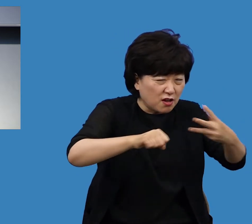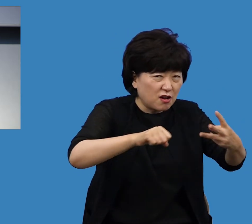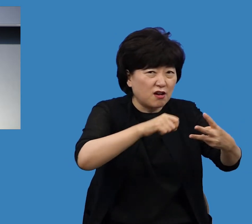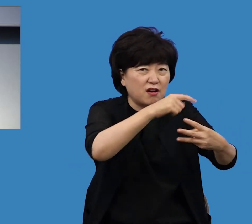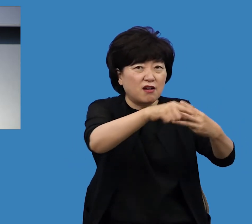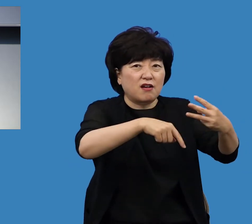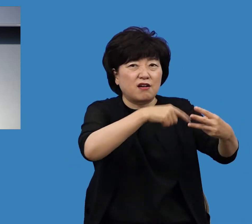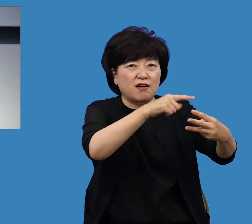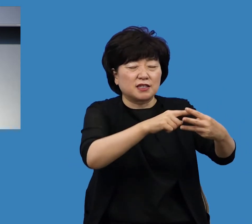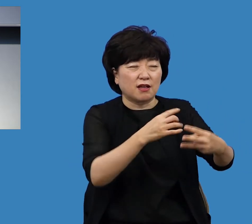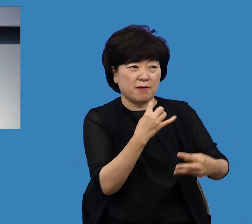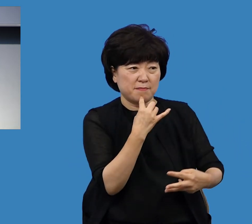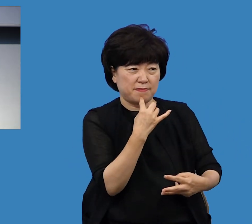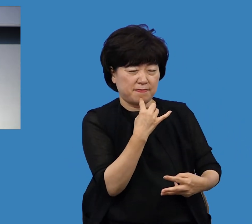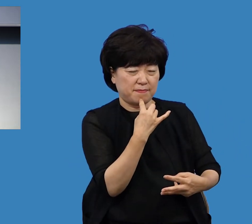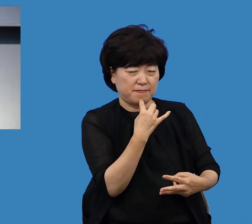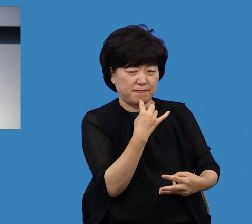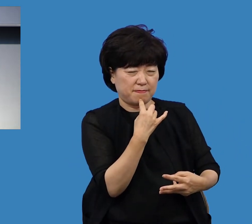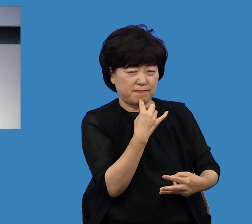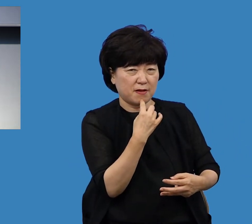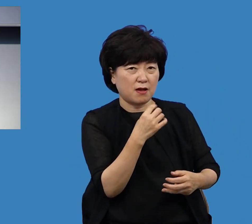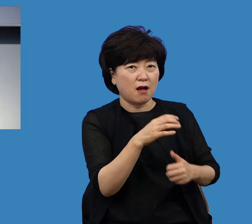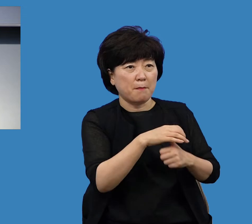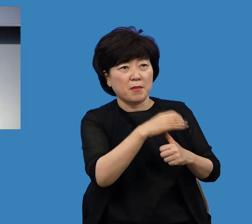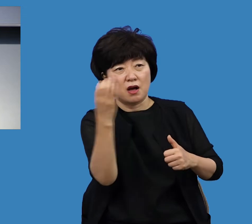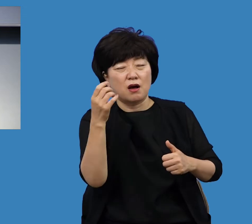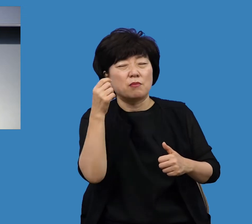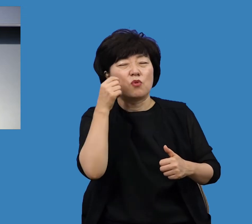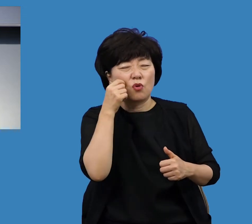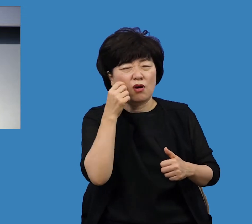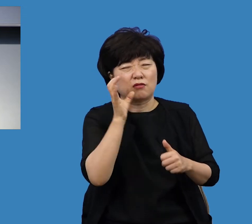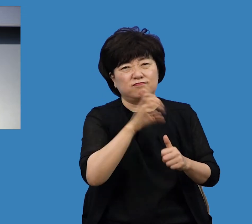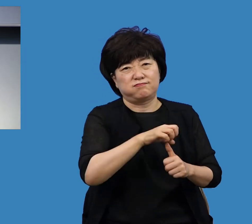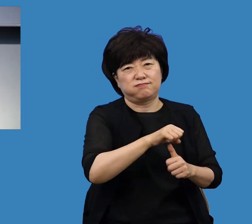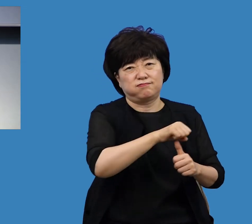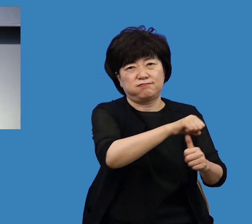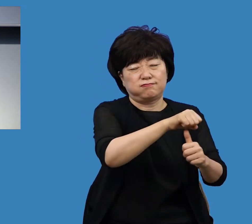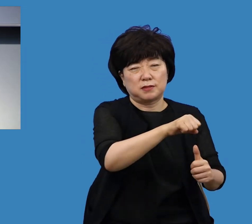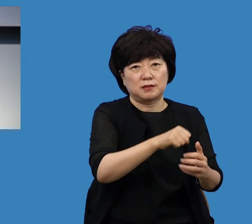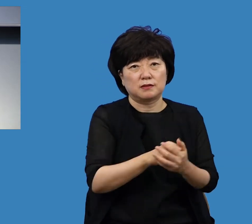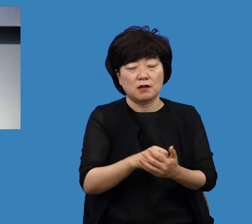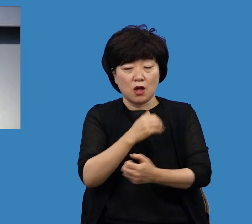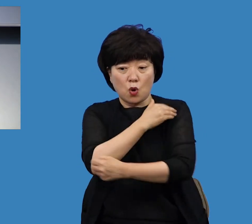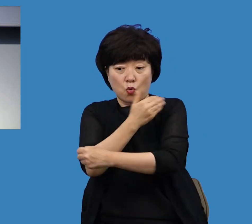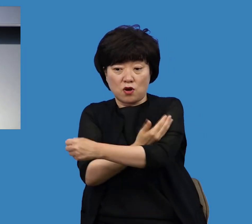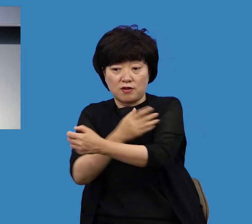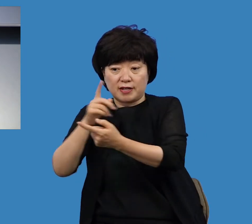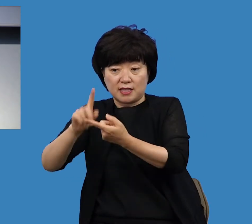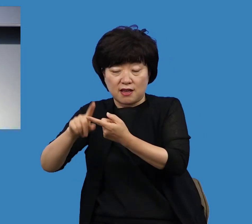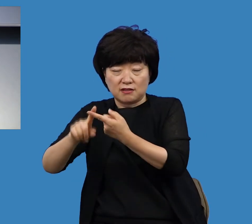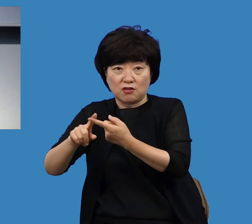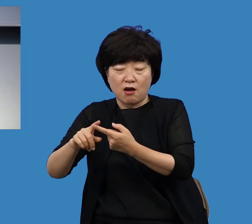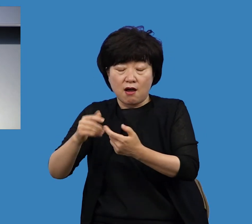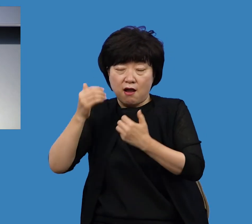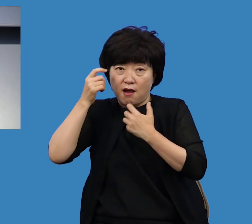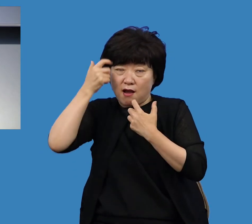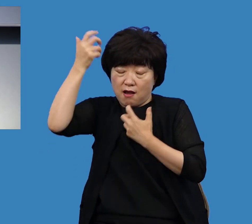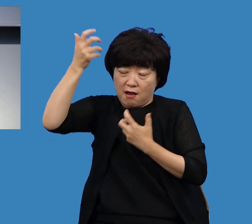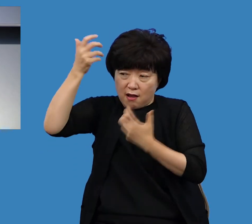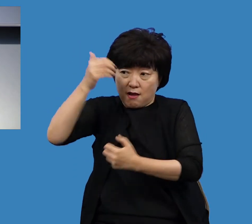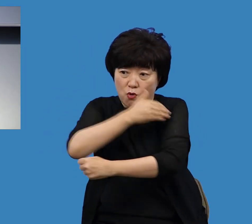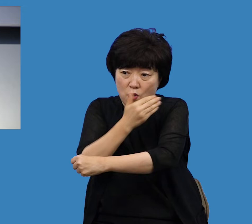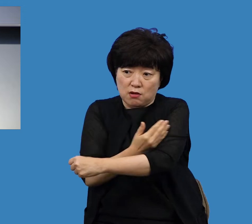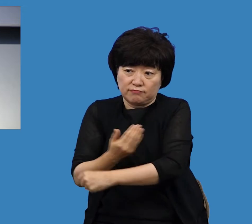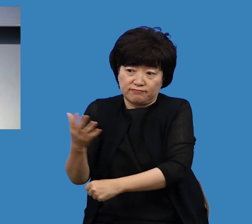대해서 집착해서 벗어나지 못하게 하죠. 권력의 영은 어떻습니까? 이것은 똑같습니다. 권력을 향한 갈망을 줍니다. 그래서